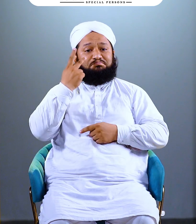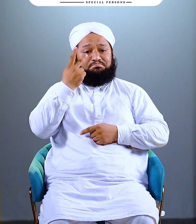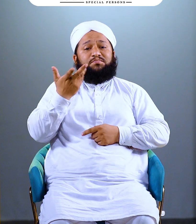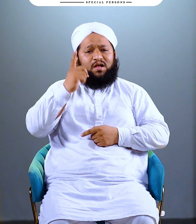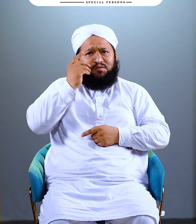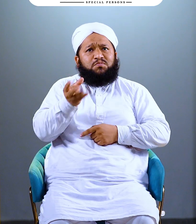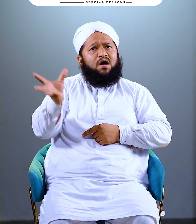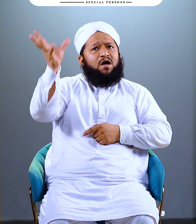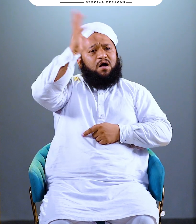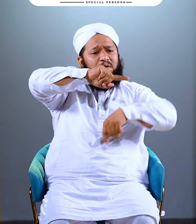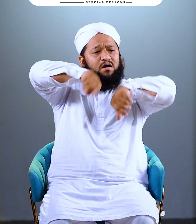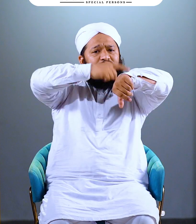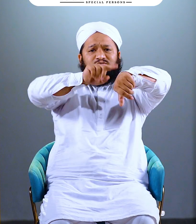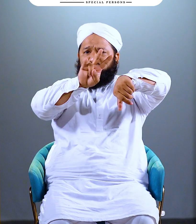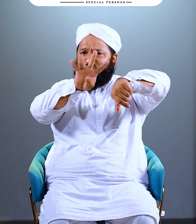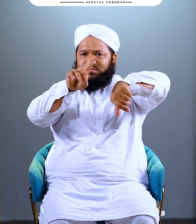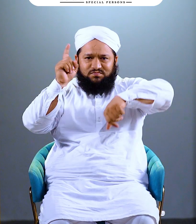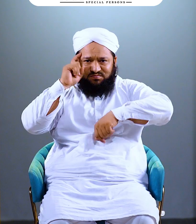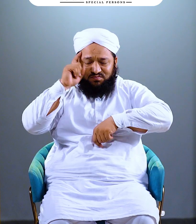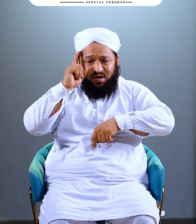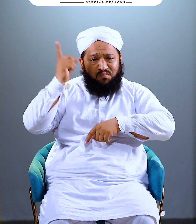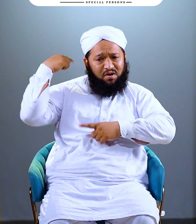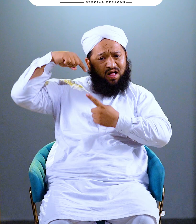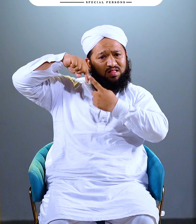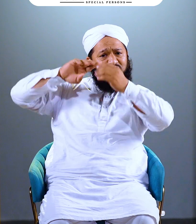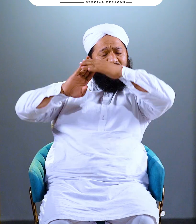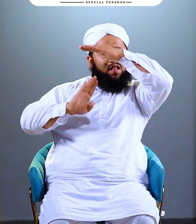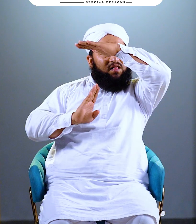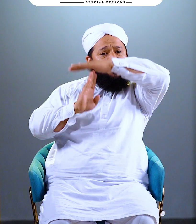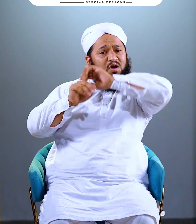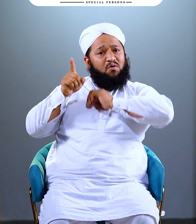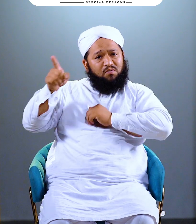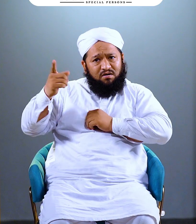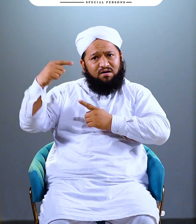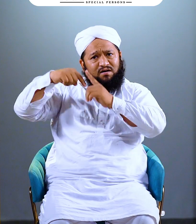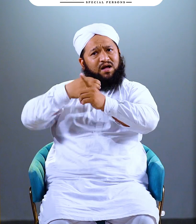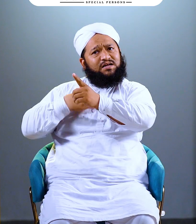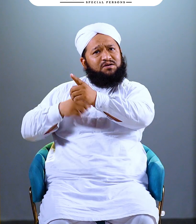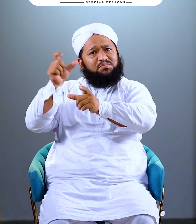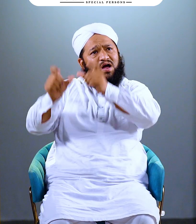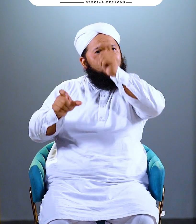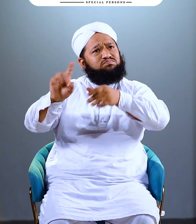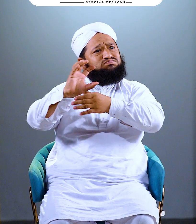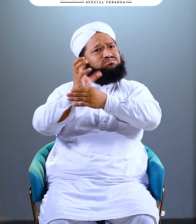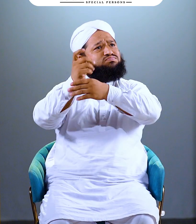اب دیکھیے، دن میں 24 گھنٹے ہیں۔ بزرگان دین، یہ انفاس قدسیہ اور ریئل